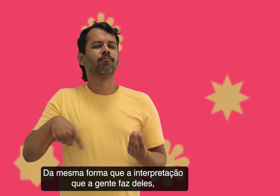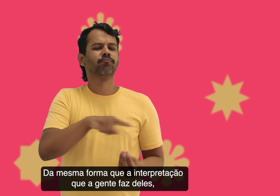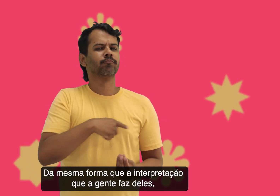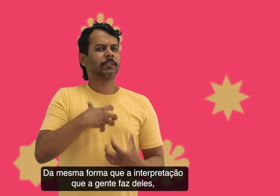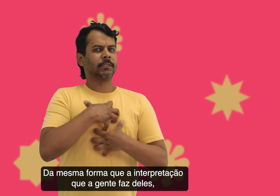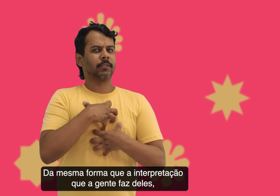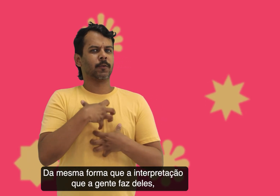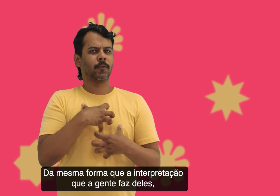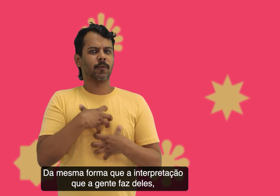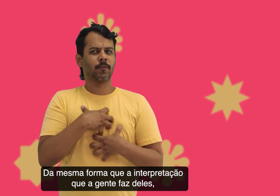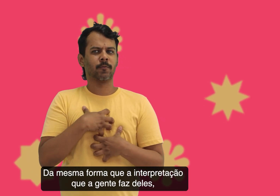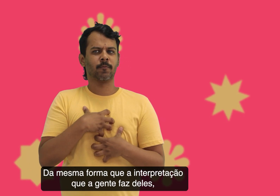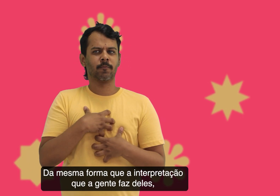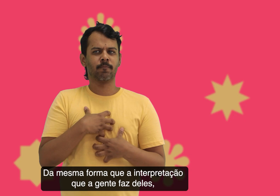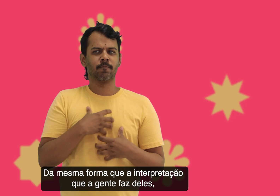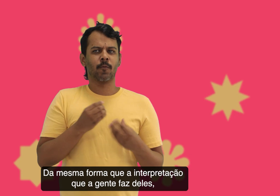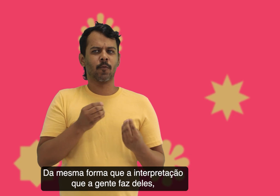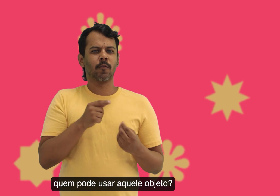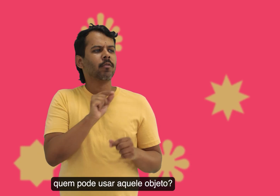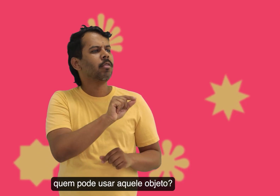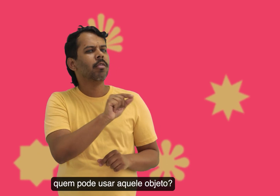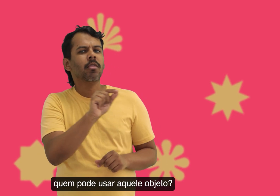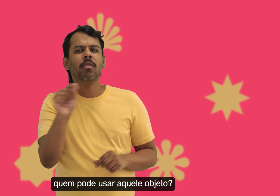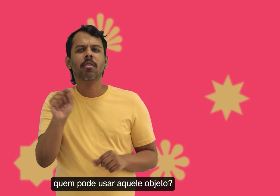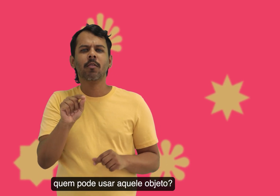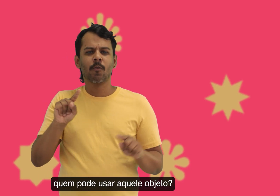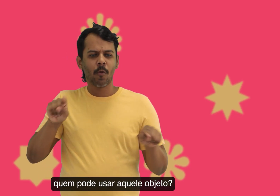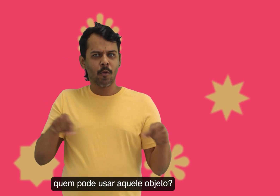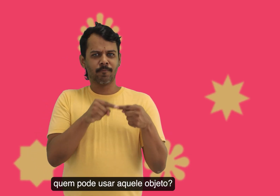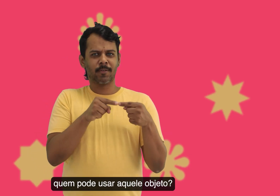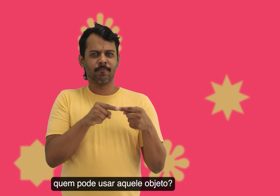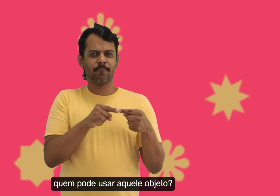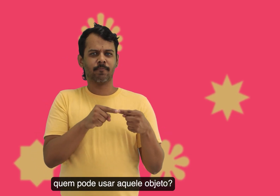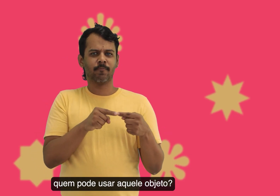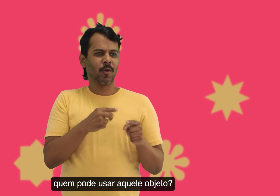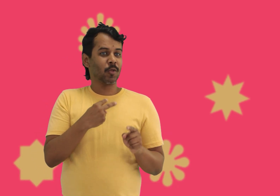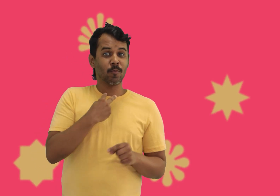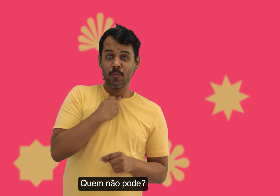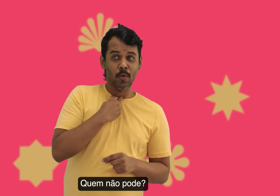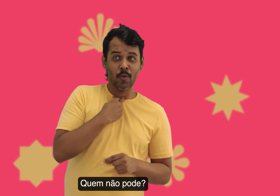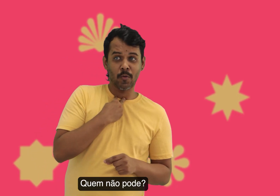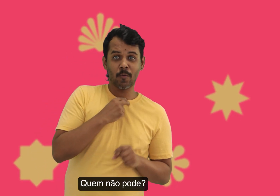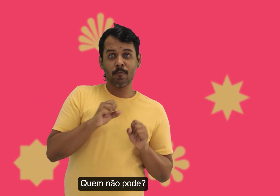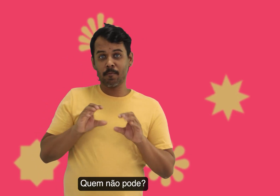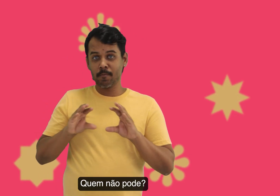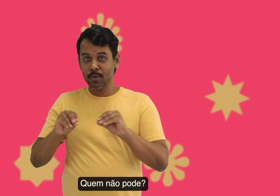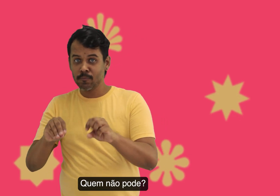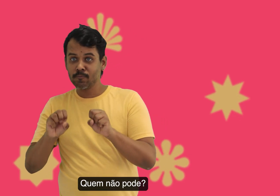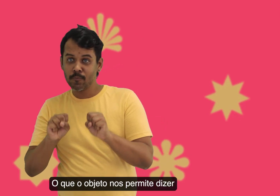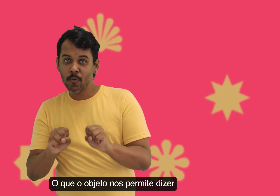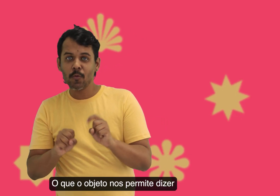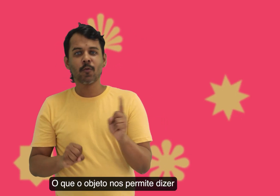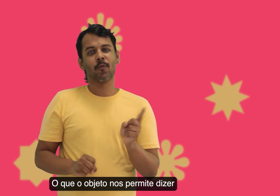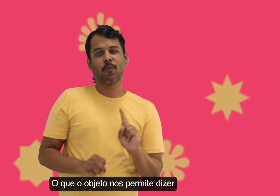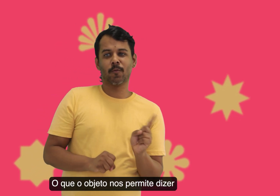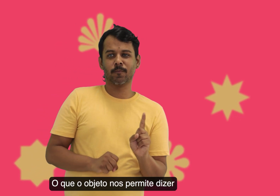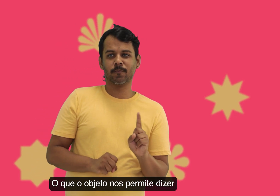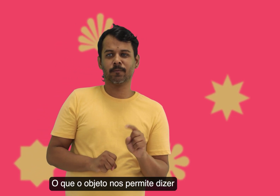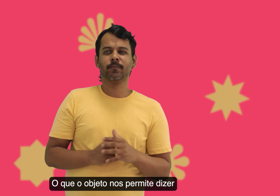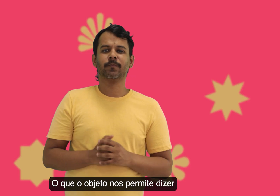que a interpretação que a gente faz deles. Quem pode usar aquele objeto? Quem não pode? O que o objeto nos